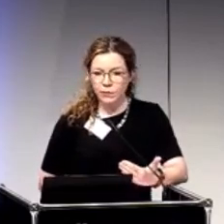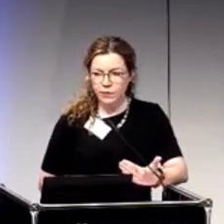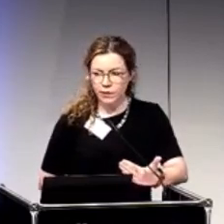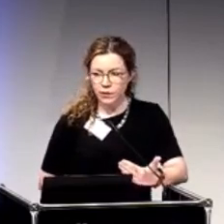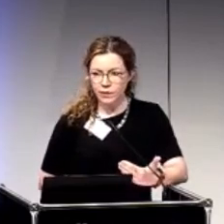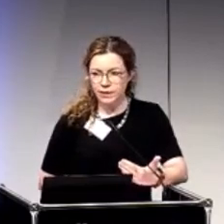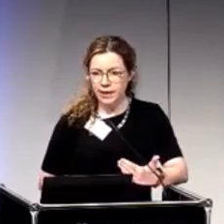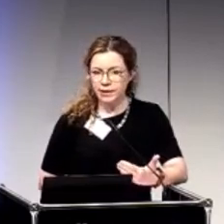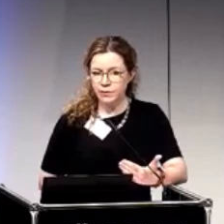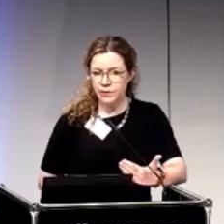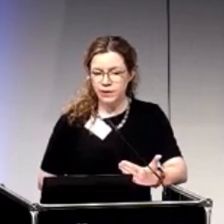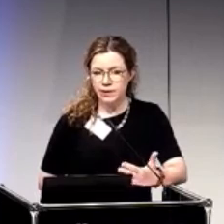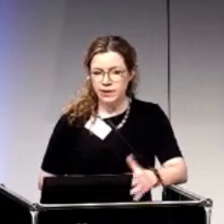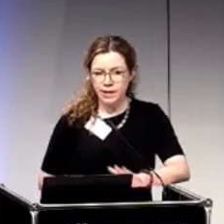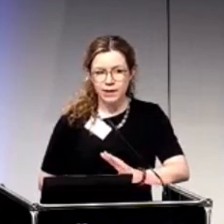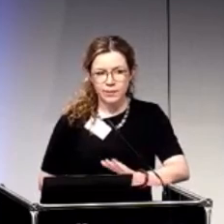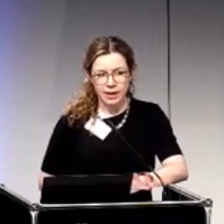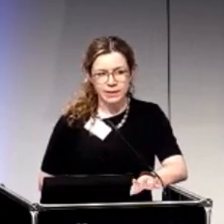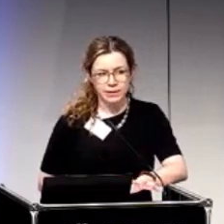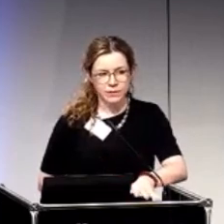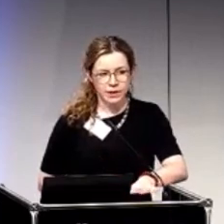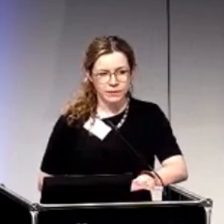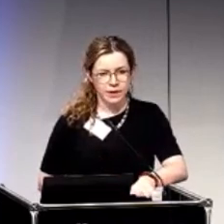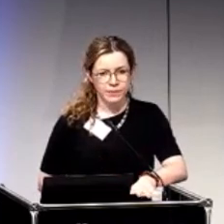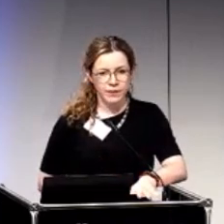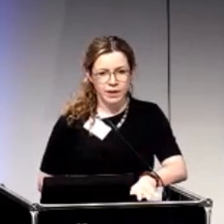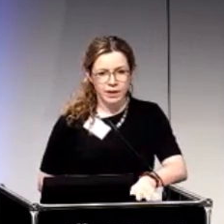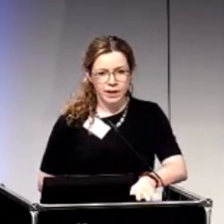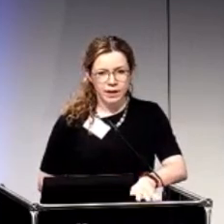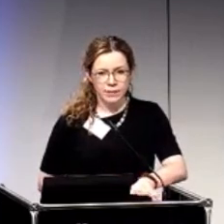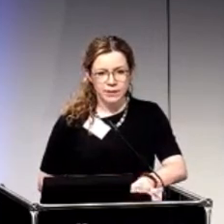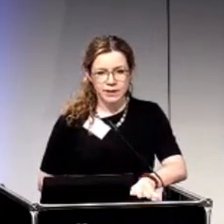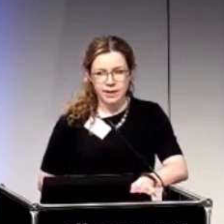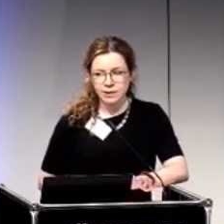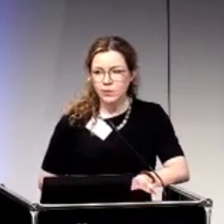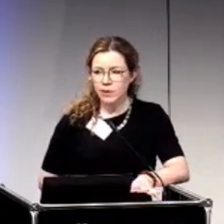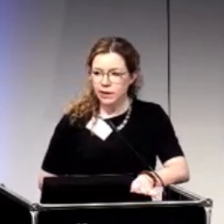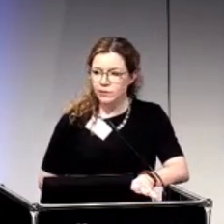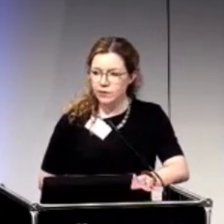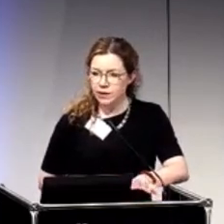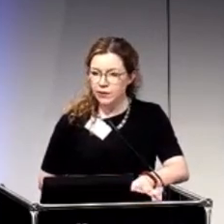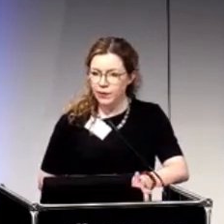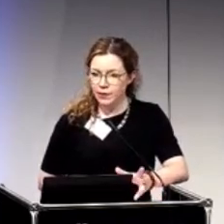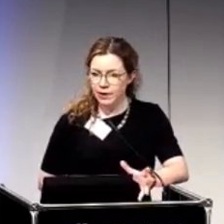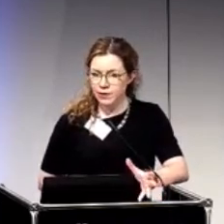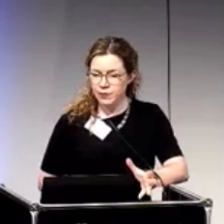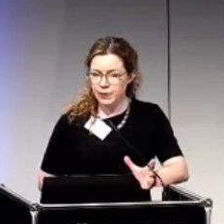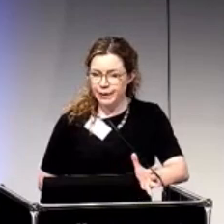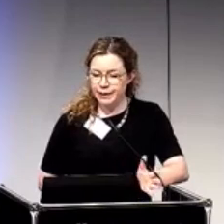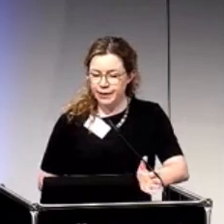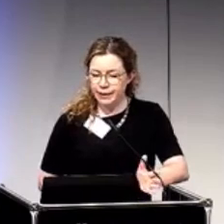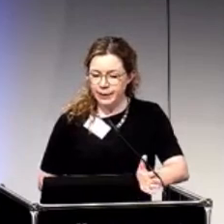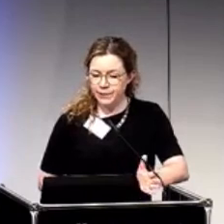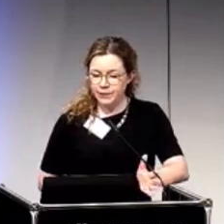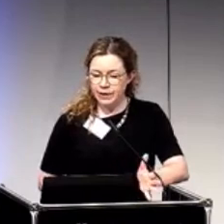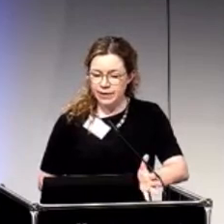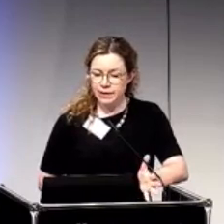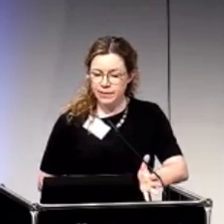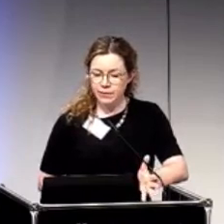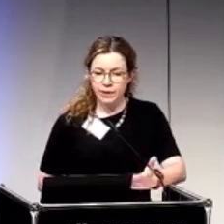Workflow ist eigentlich unsere zentrale Basis, auf der wir dieses ganze Projekt fundieren können. Also es geht dabei